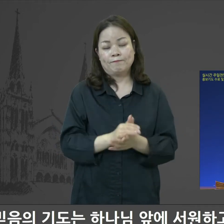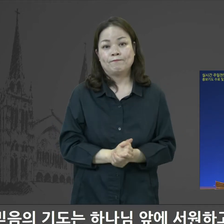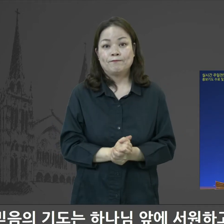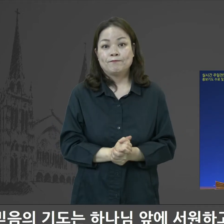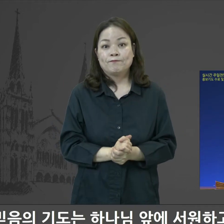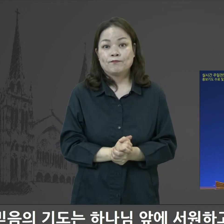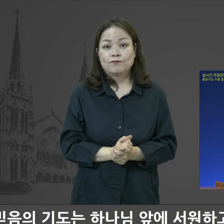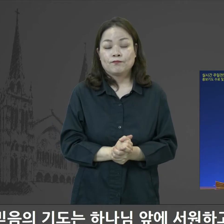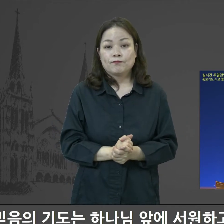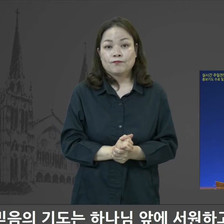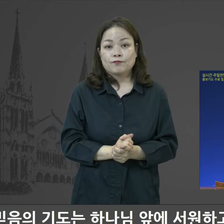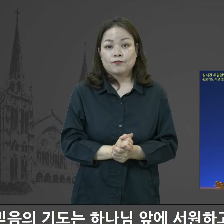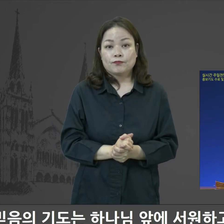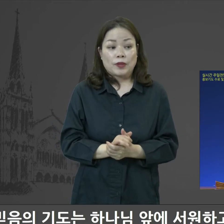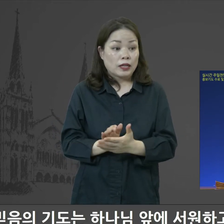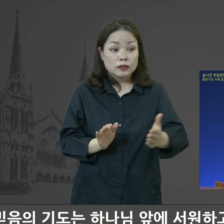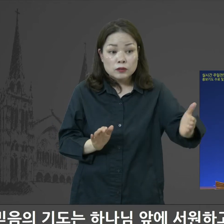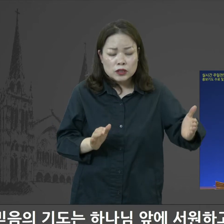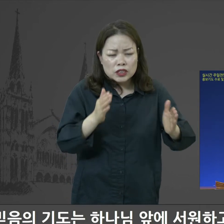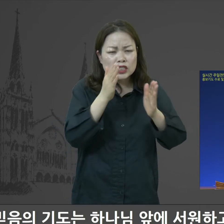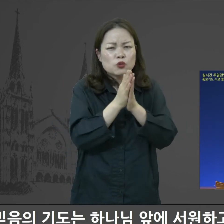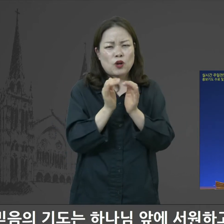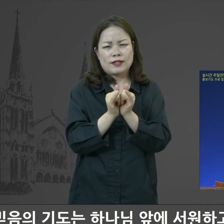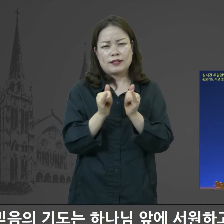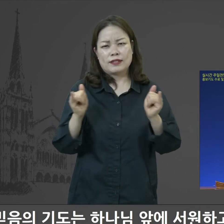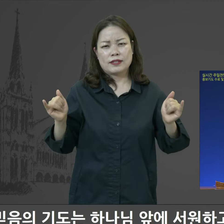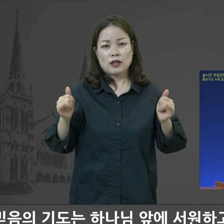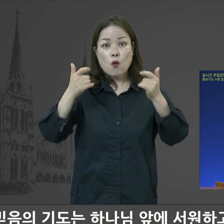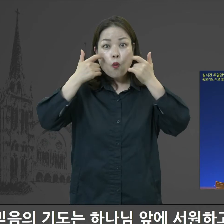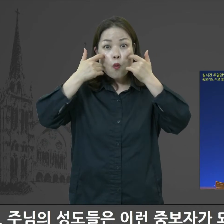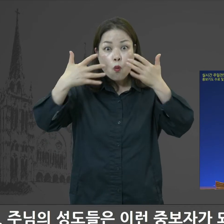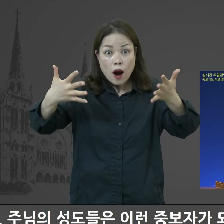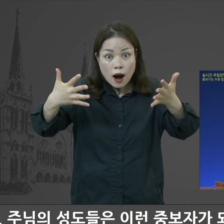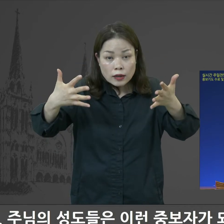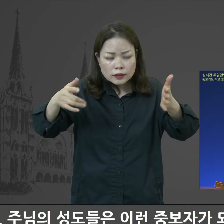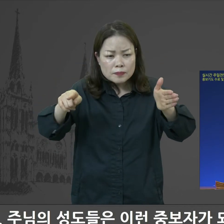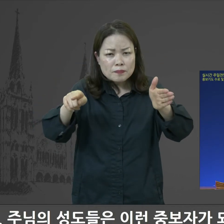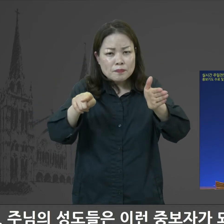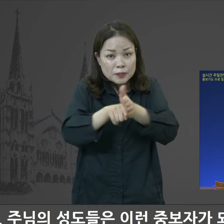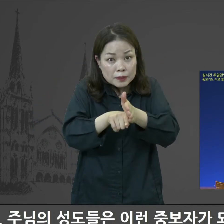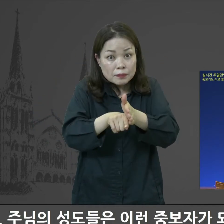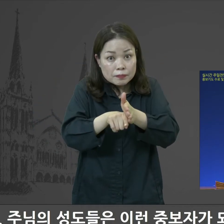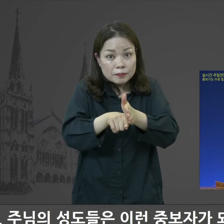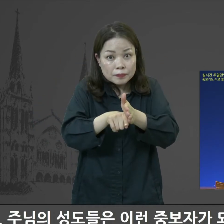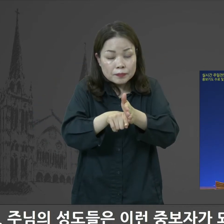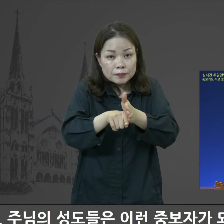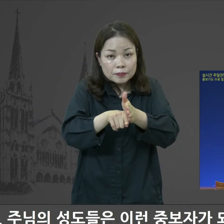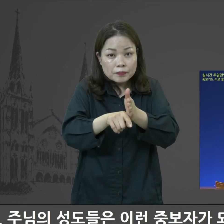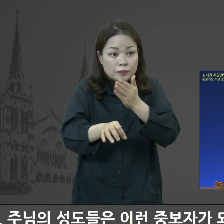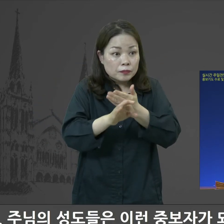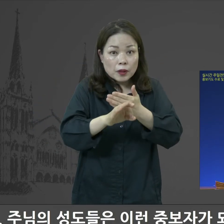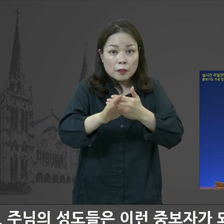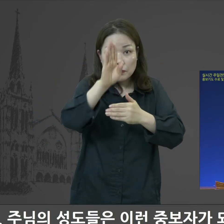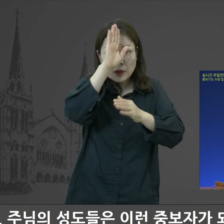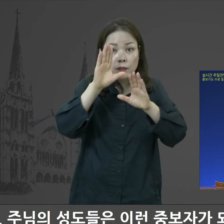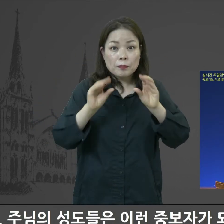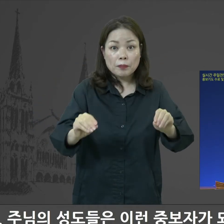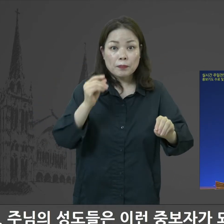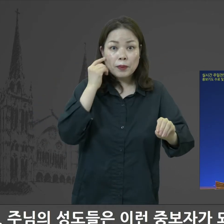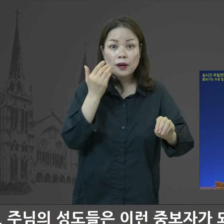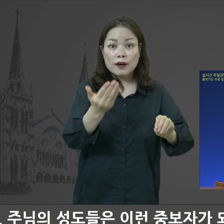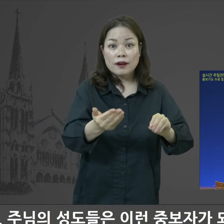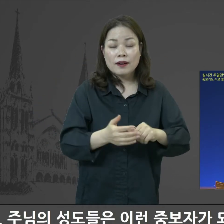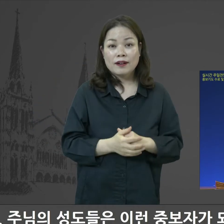여러분, 기도하는 자가 확실하게 믿기만 하면 병이 다 낫습니까?